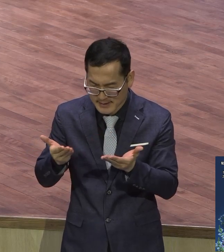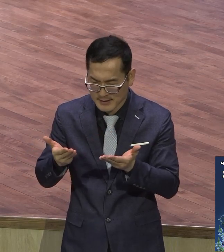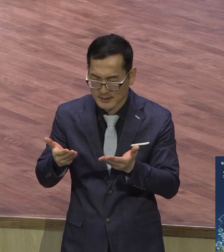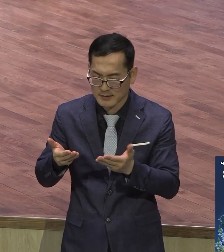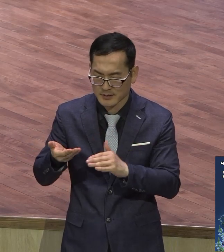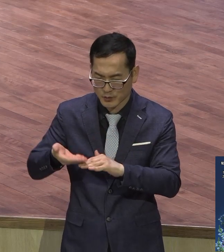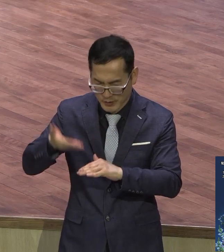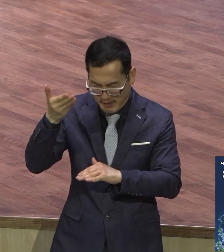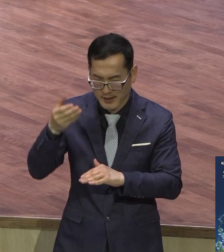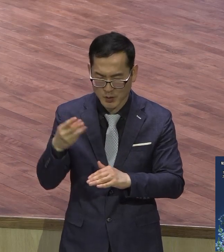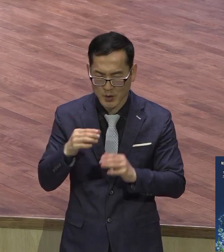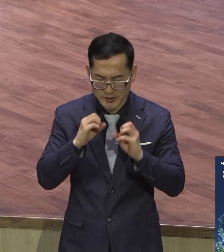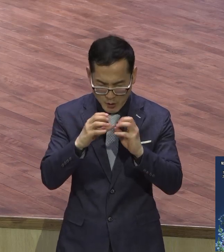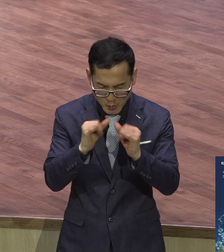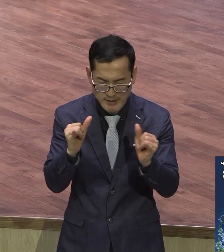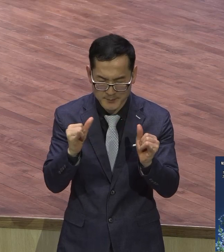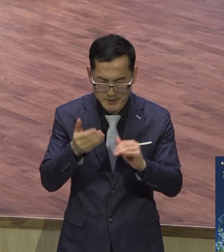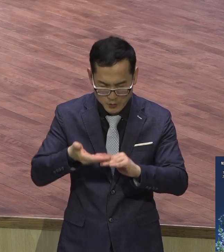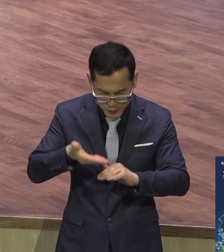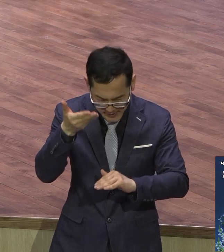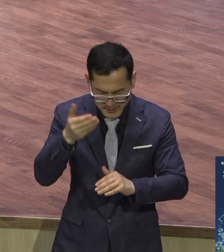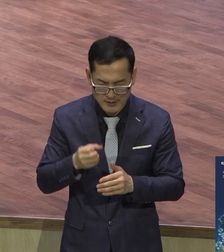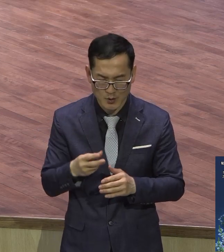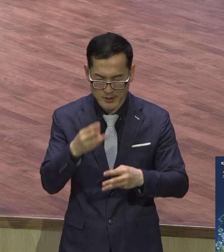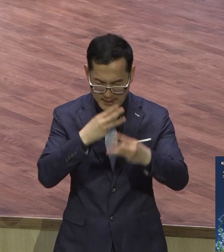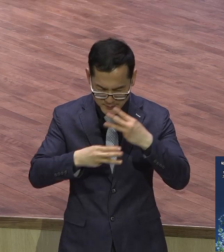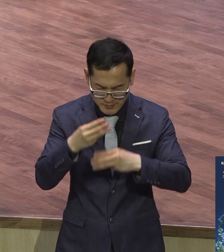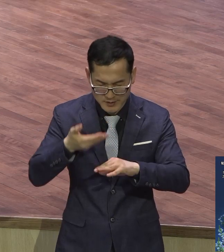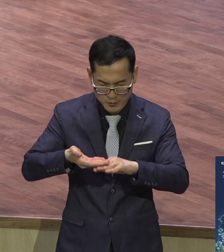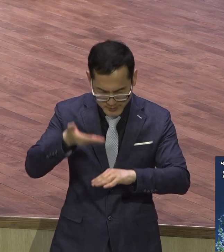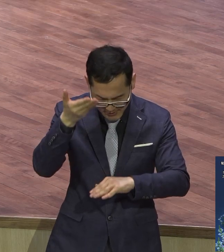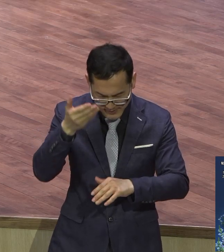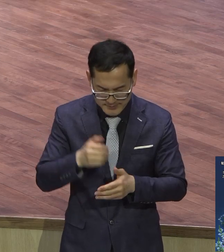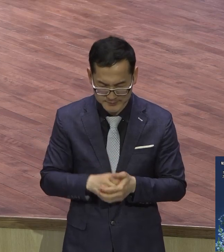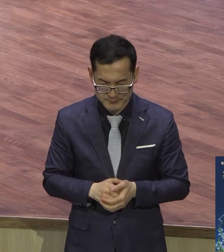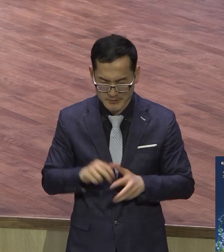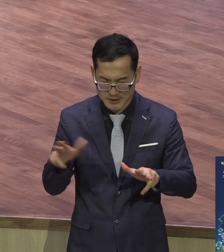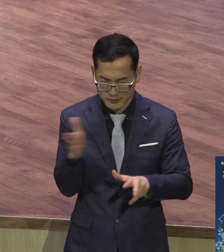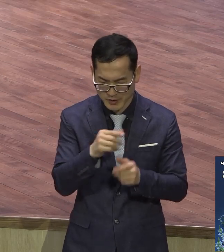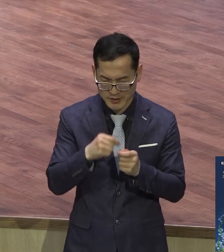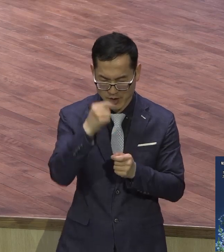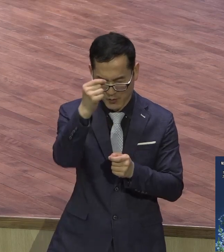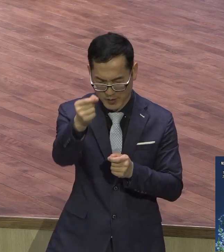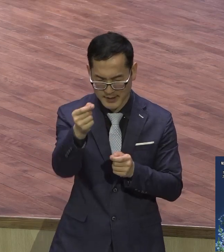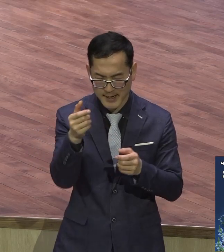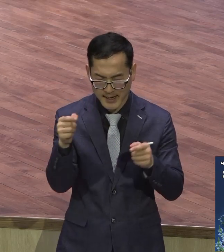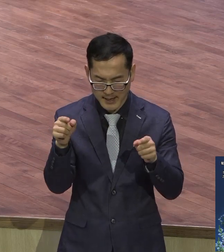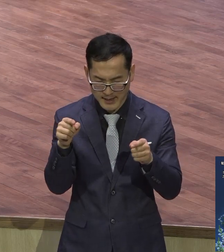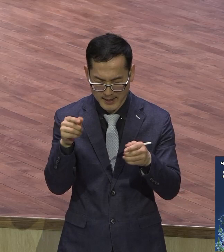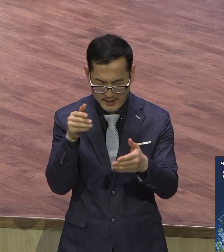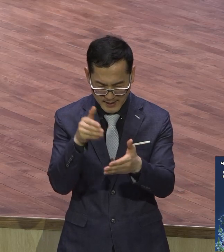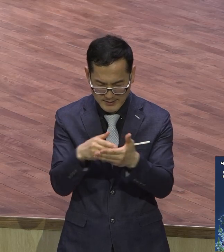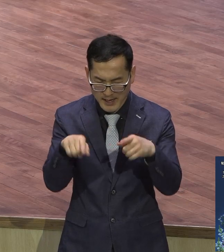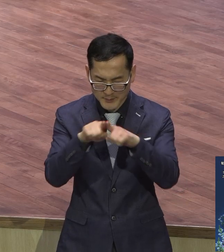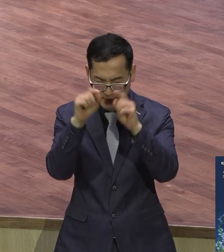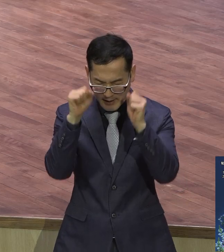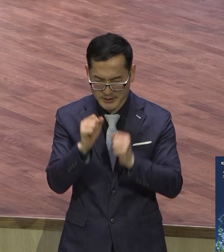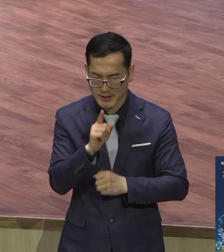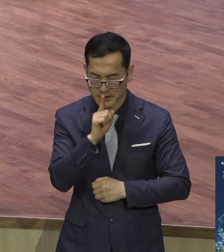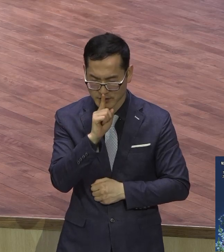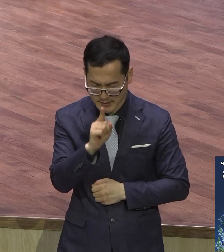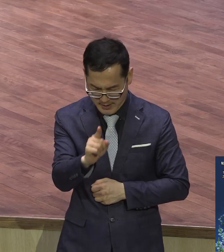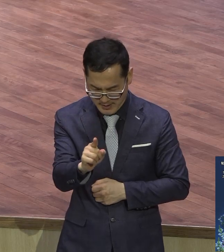파주사님을 향한 모든 성교사님들 사랑하는 랩런터들 머리위에 지금의 영혼까지 함께 계실 저다